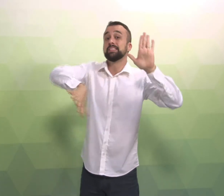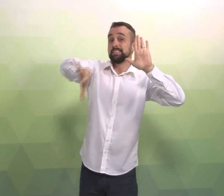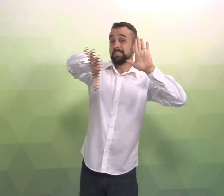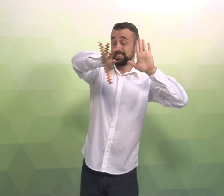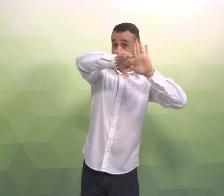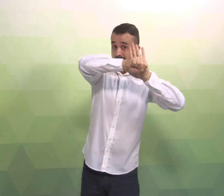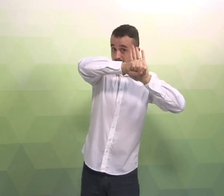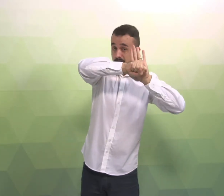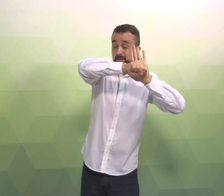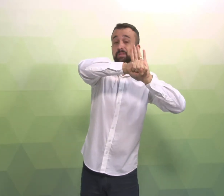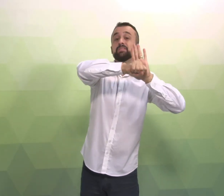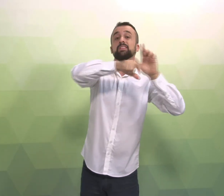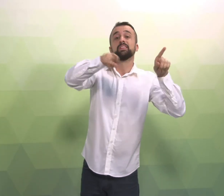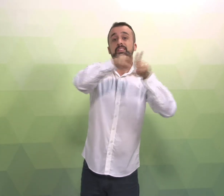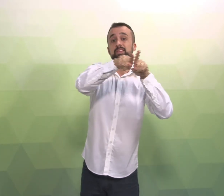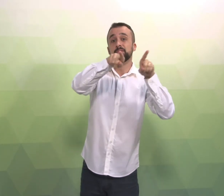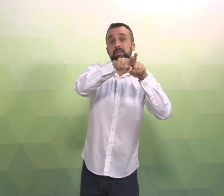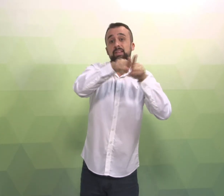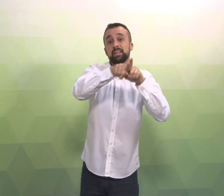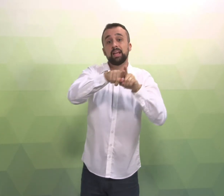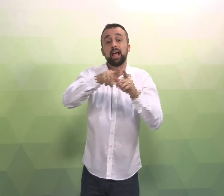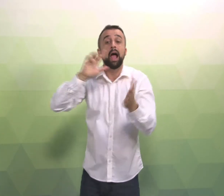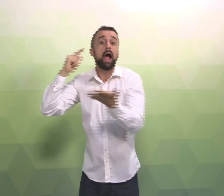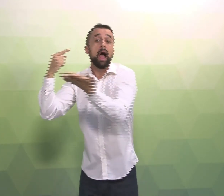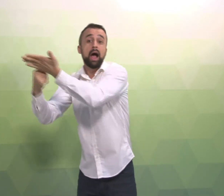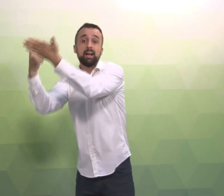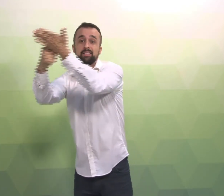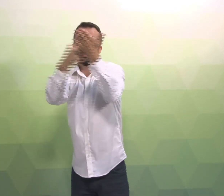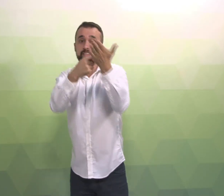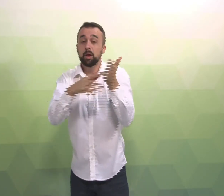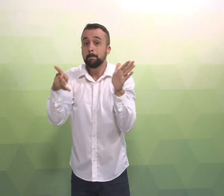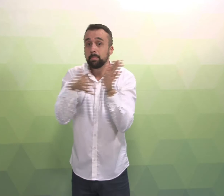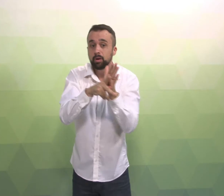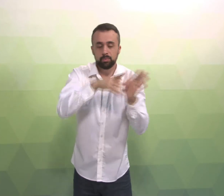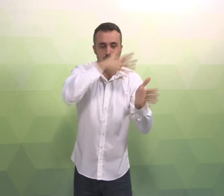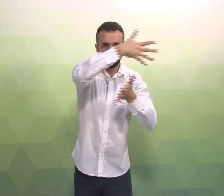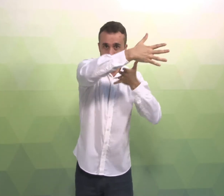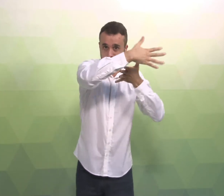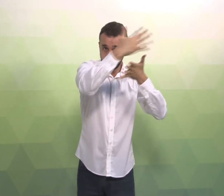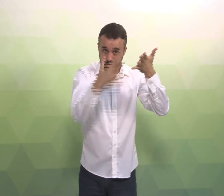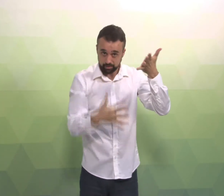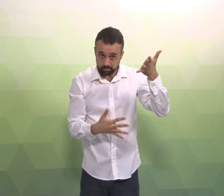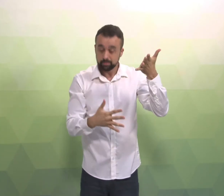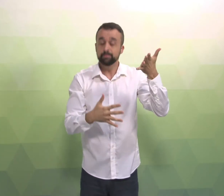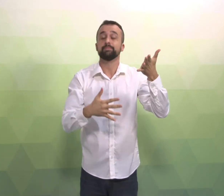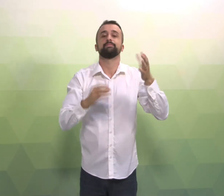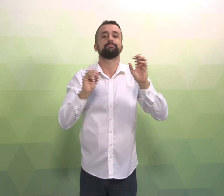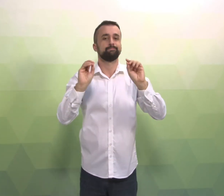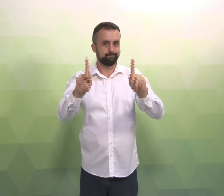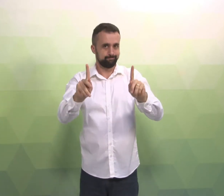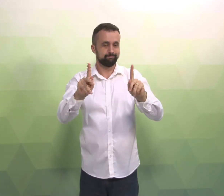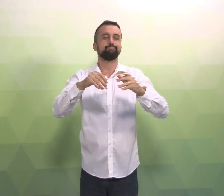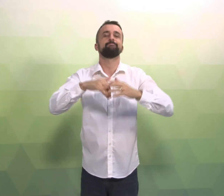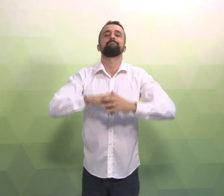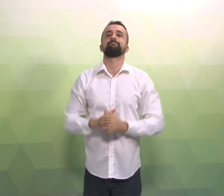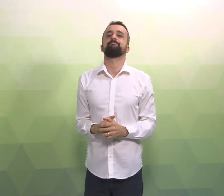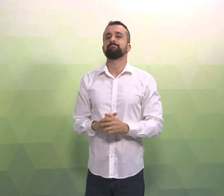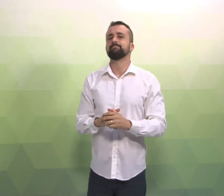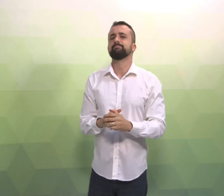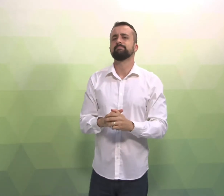Mas nosso foco nessa disciplina serão os sinais icônicos e arbitrários na Libras, ok?